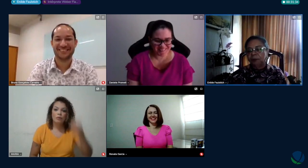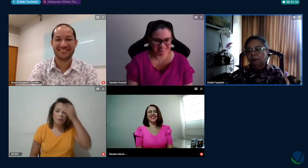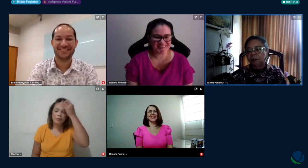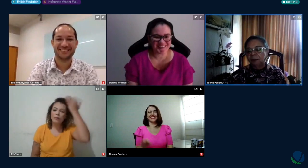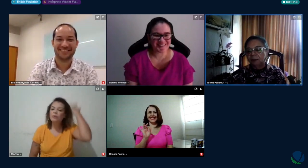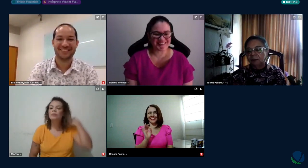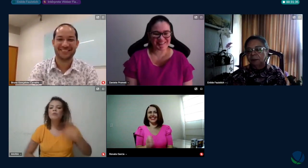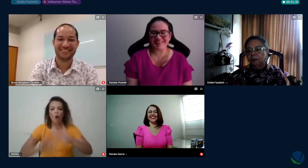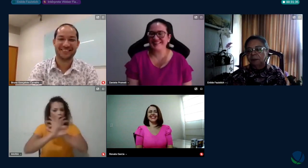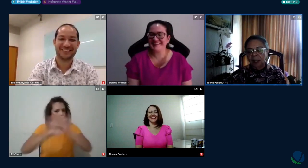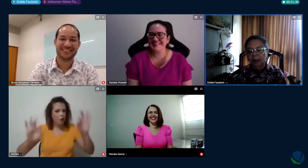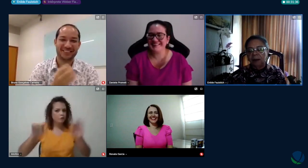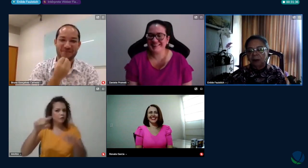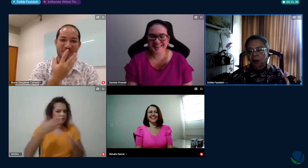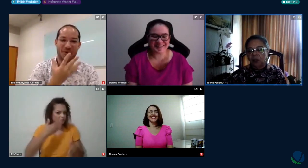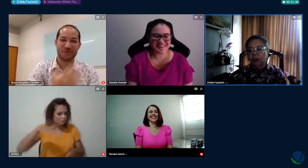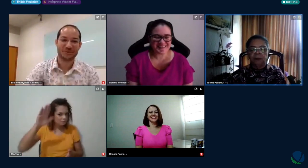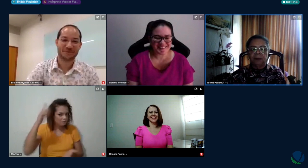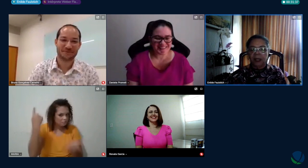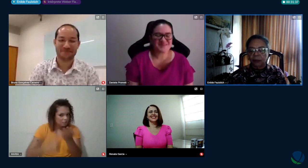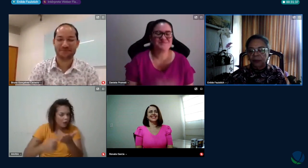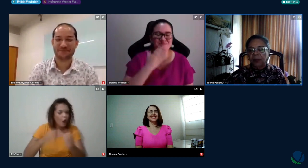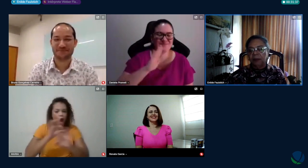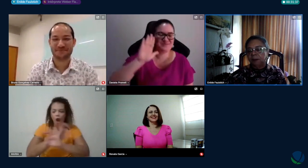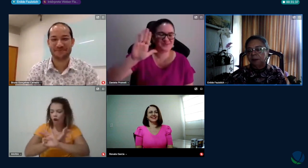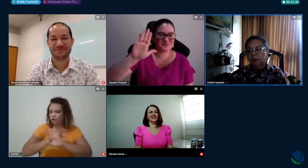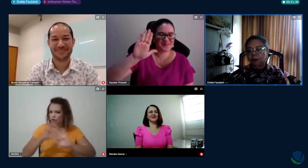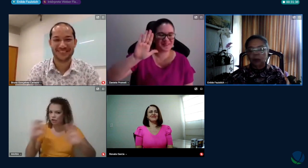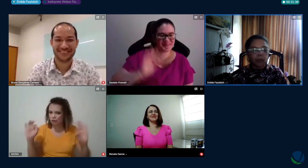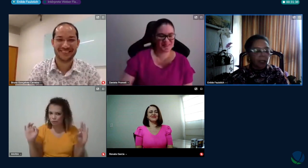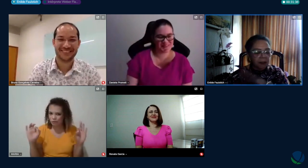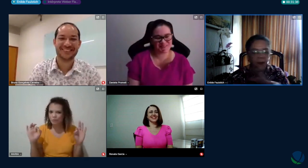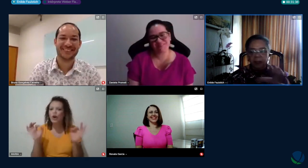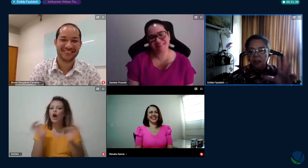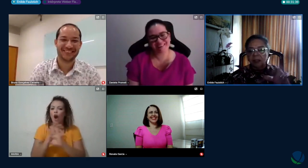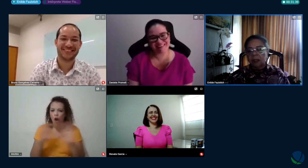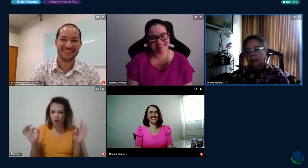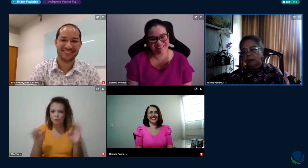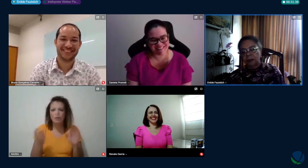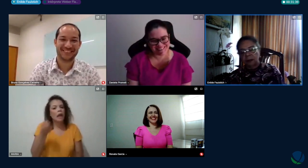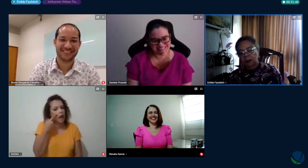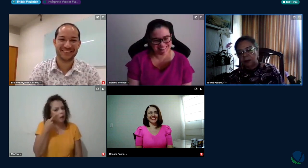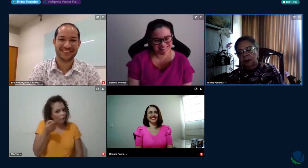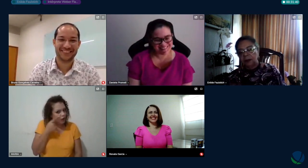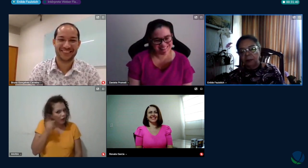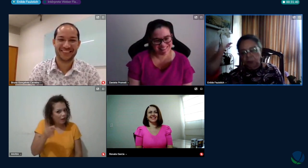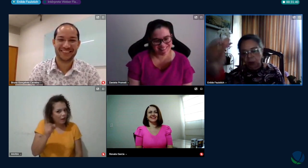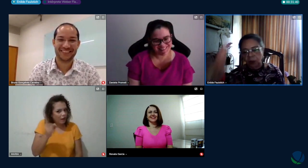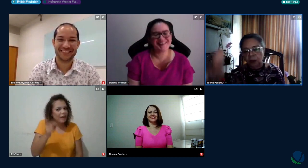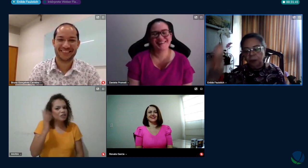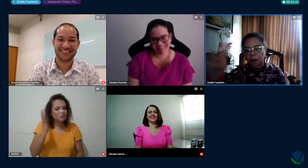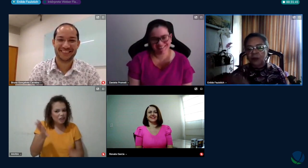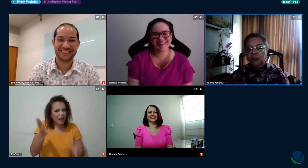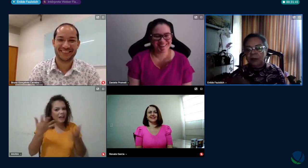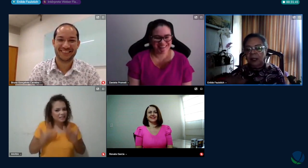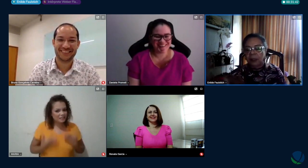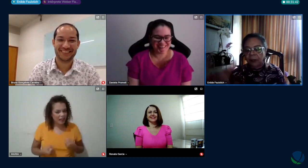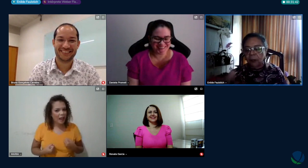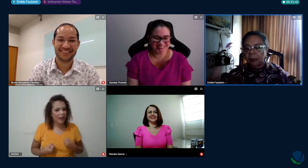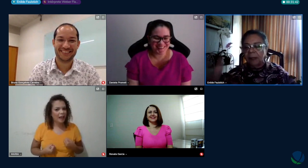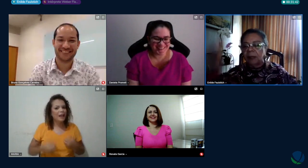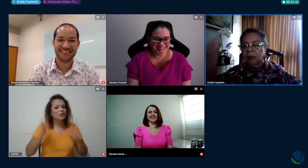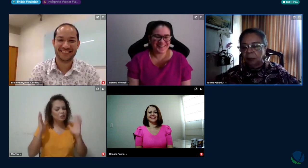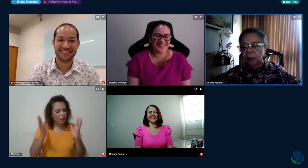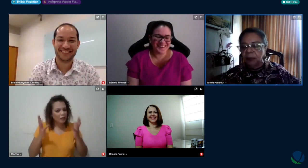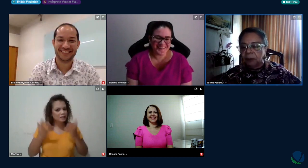Ótimo. Tá? Ótimo. Quero ver. Porque eu já cansei de dizer isso. E todos os professores que vêm aqui